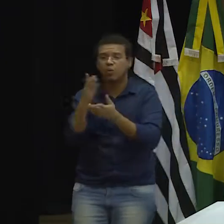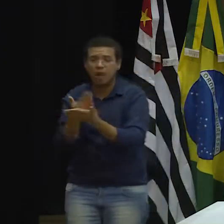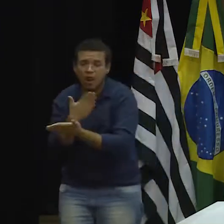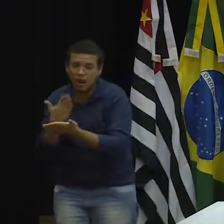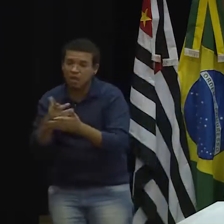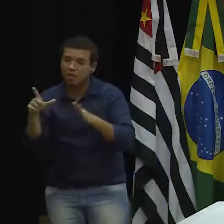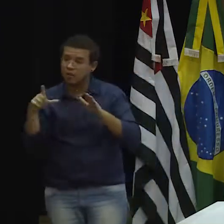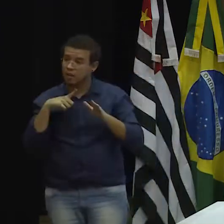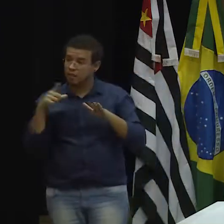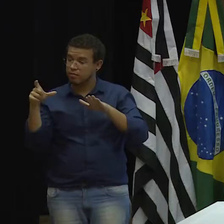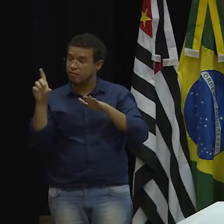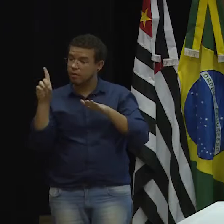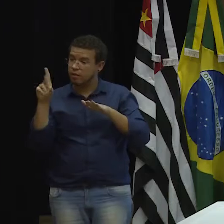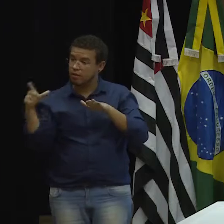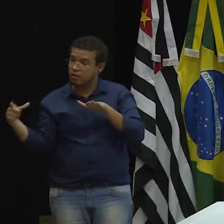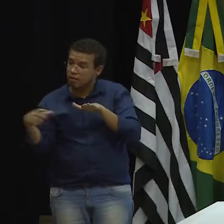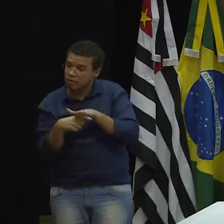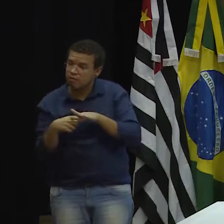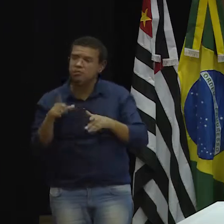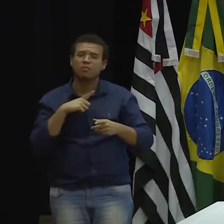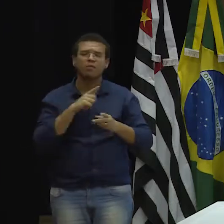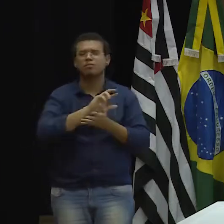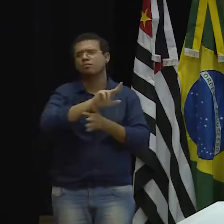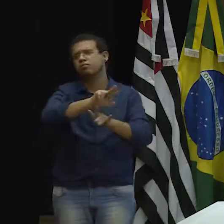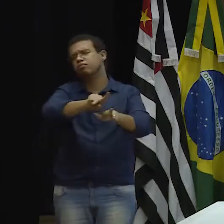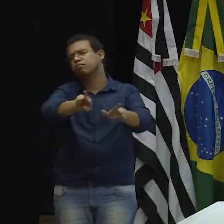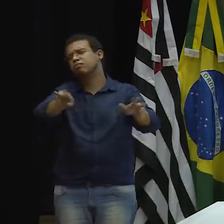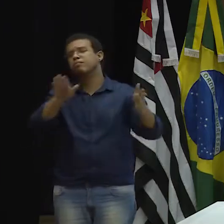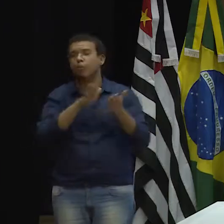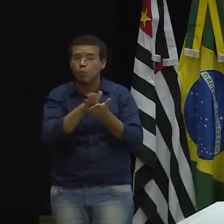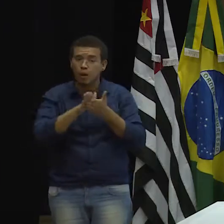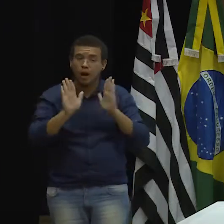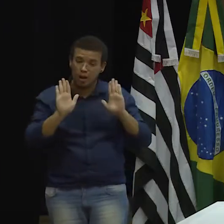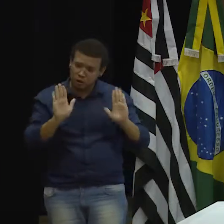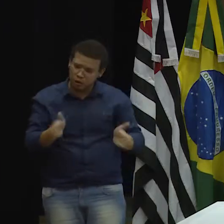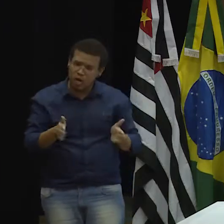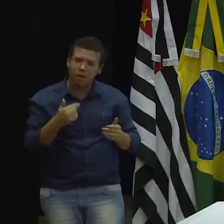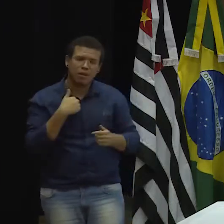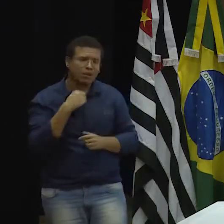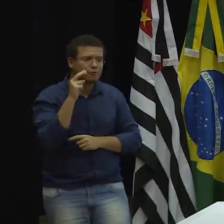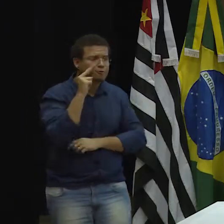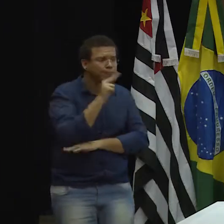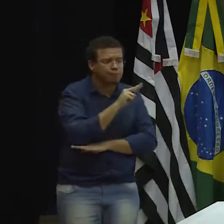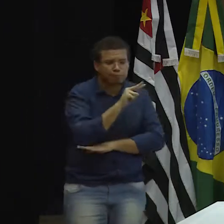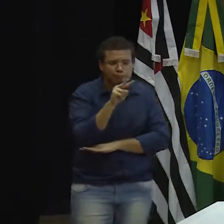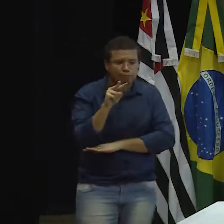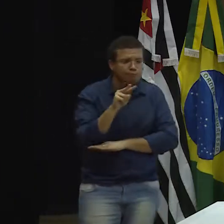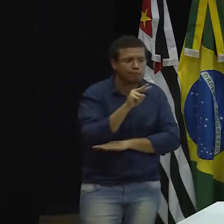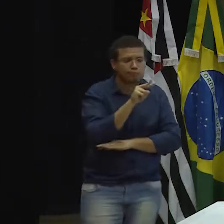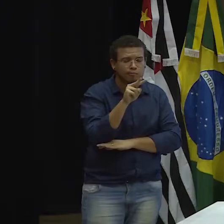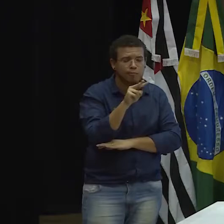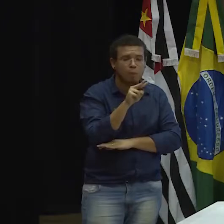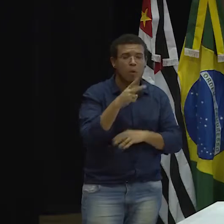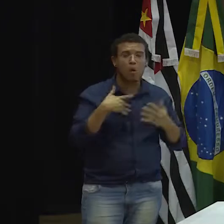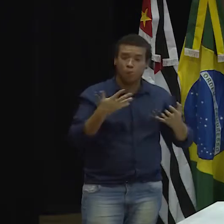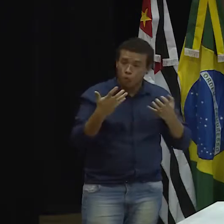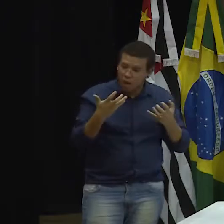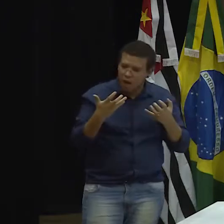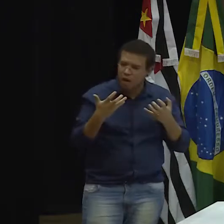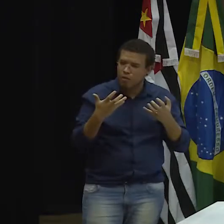encontrar livros, DVDs, uma série de materiais e publicações. E,